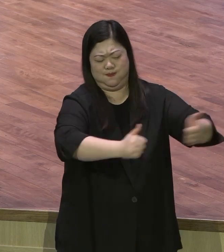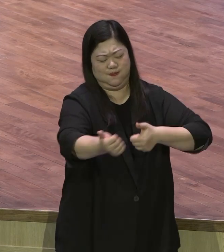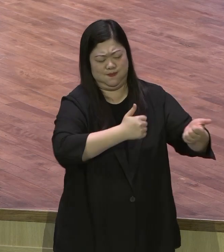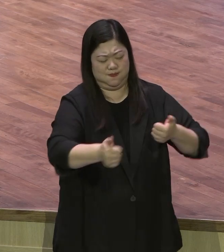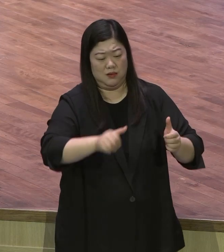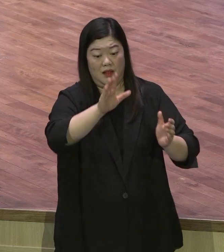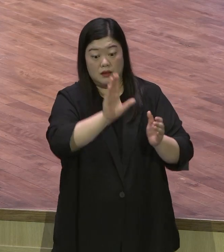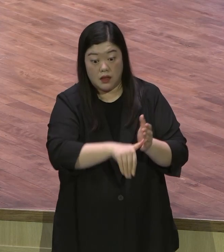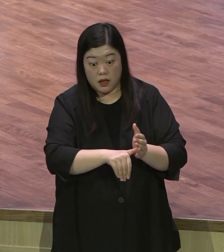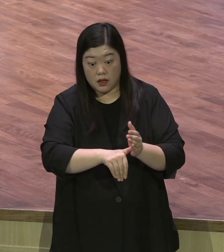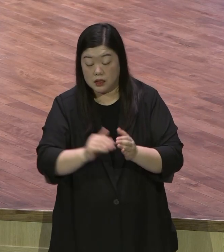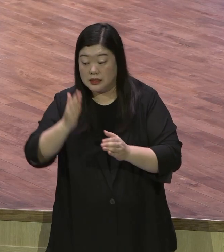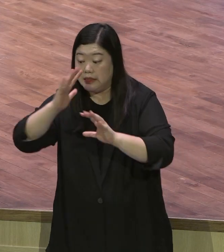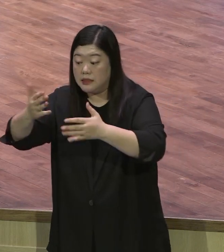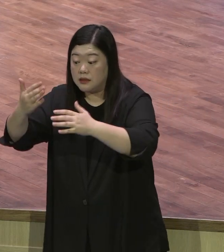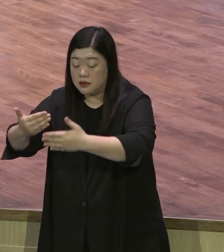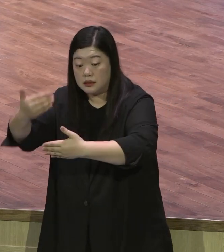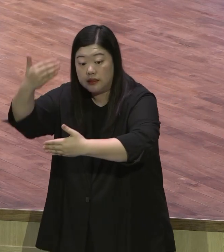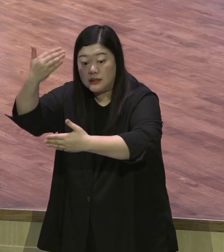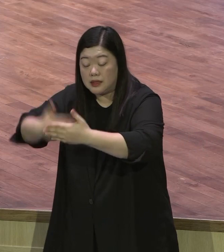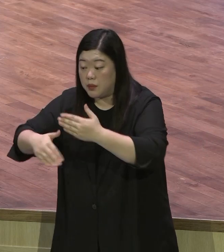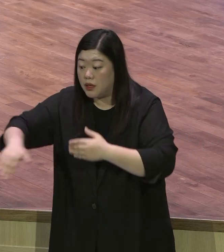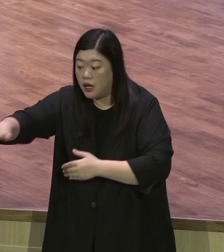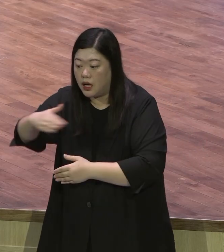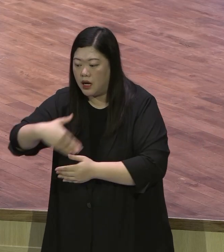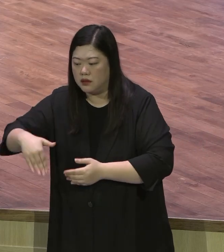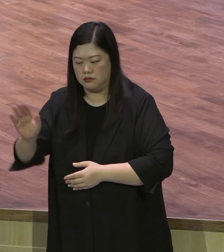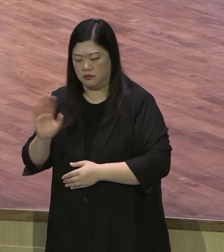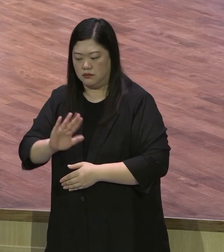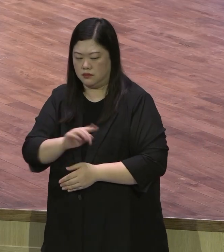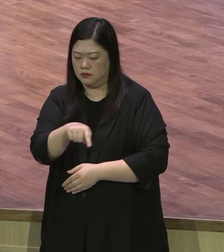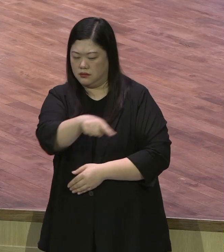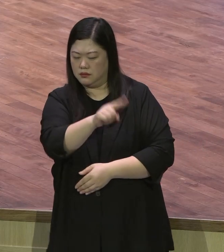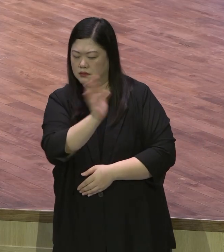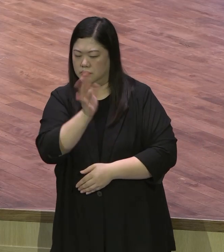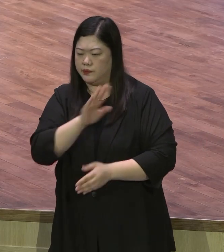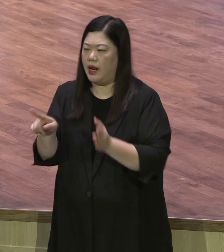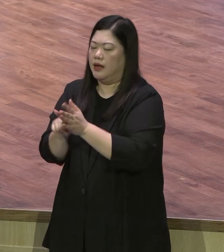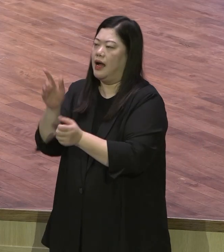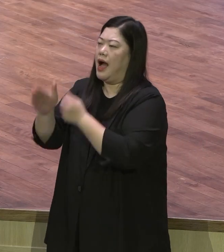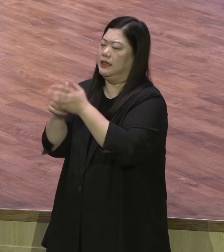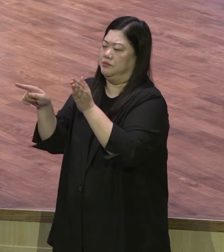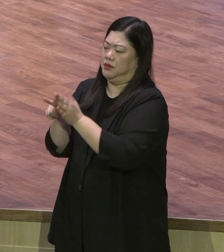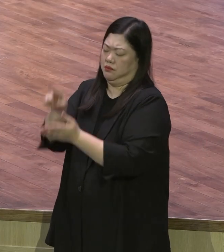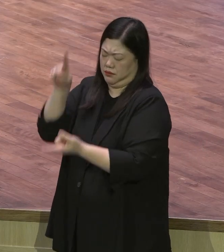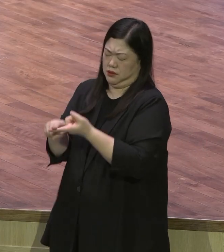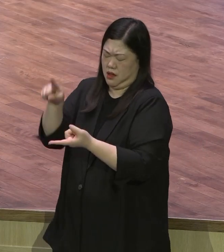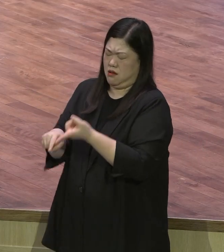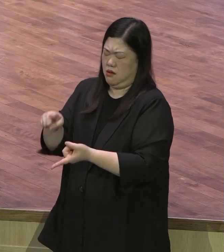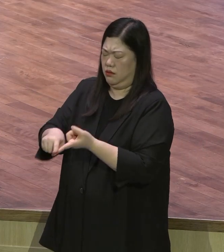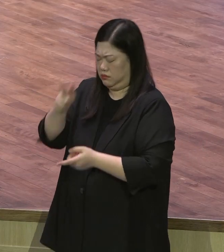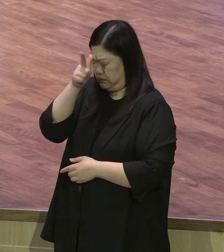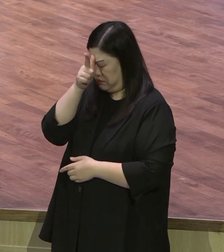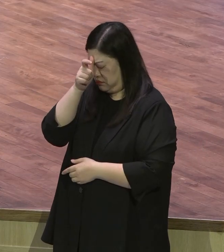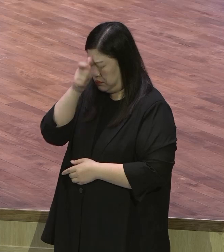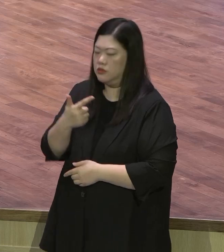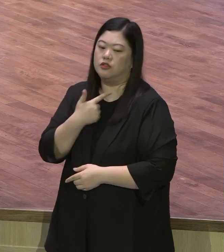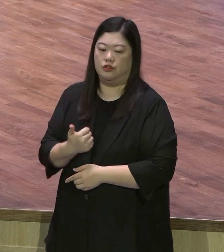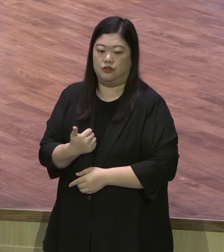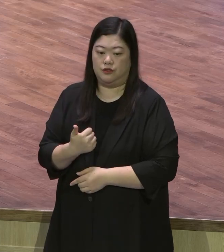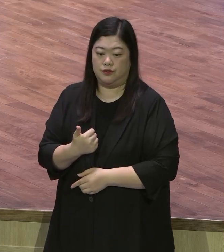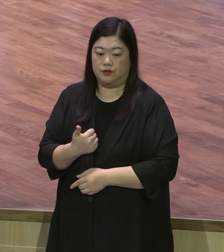오직 여호와께 붙어 떠나지 않는 자들이 있어서 모세가 이 부분을 상기시키고 있습니다. 여기서 중요한 표현이